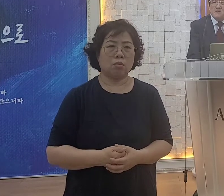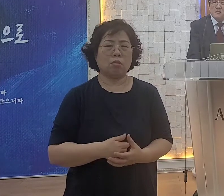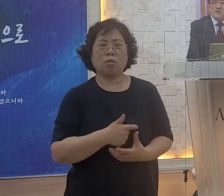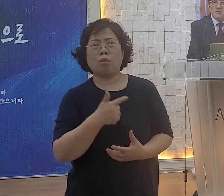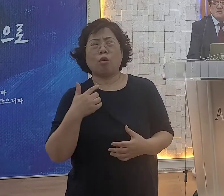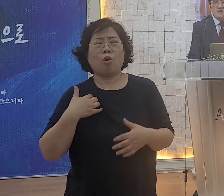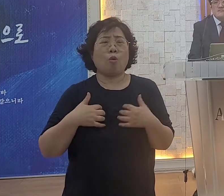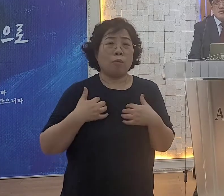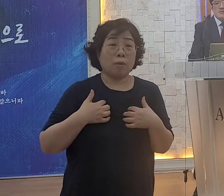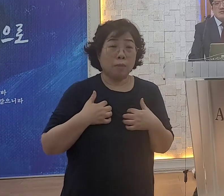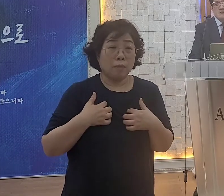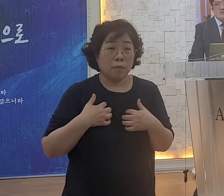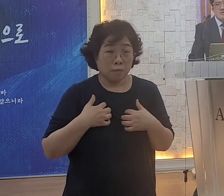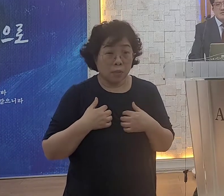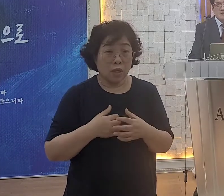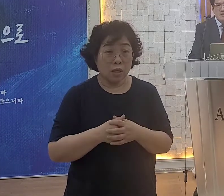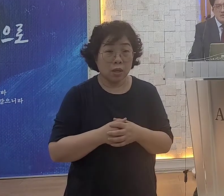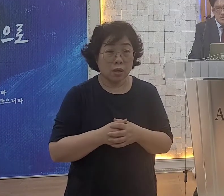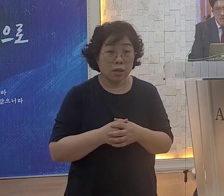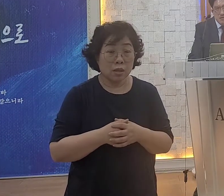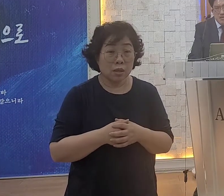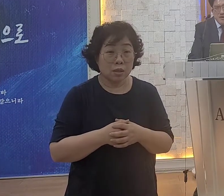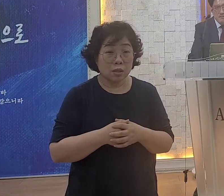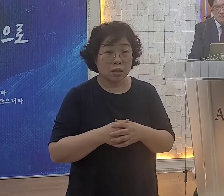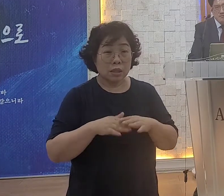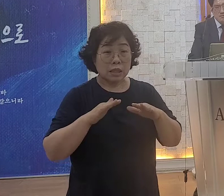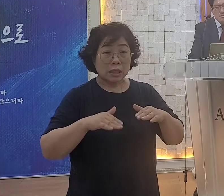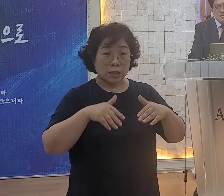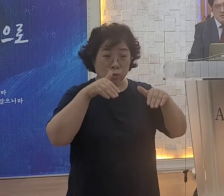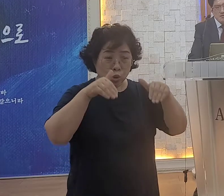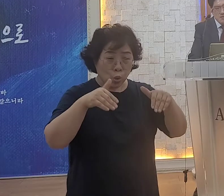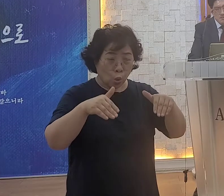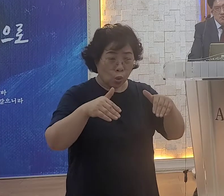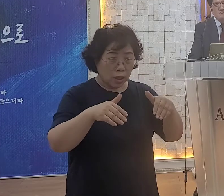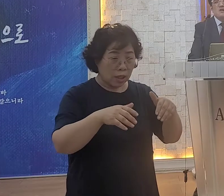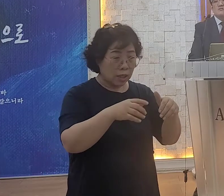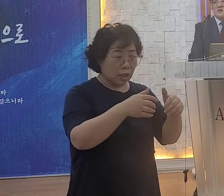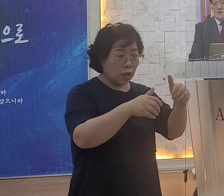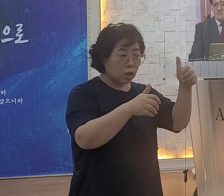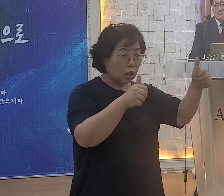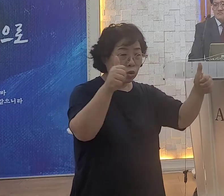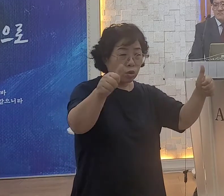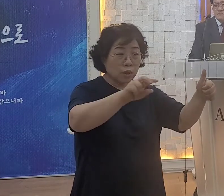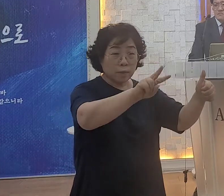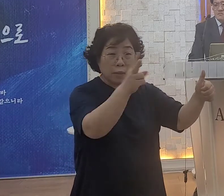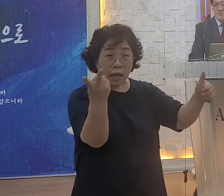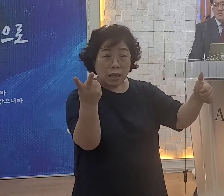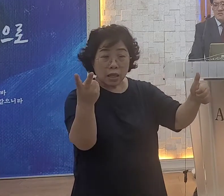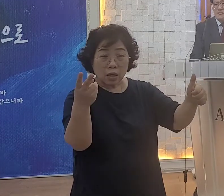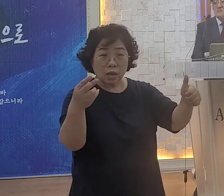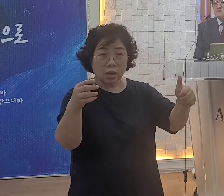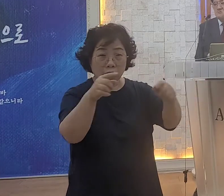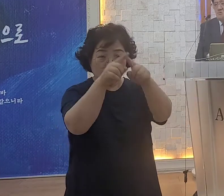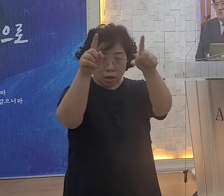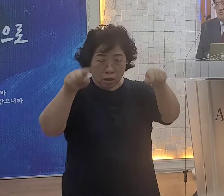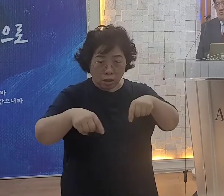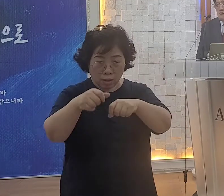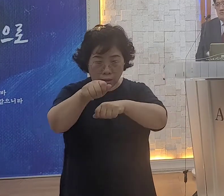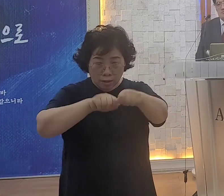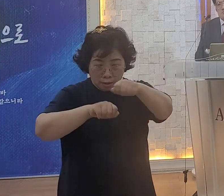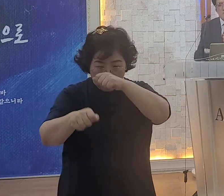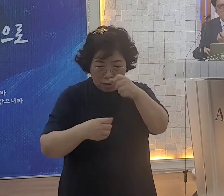기쁠까? 지금 제가 설명드린 이 이야기가 바로 속량이다. 값을